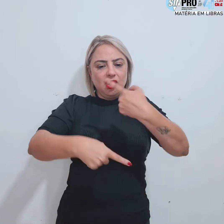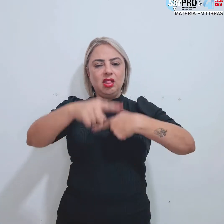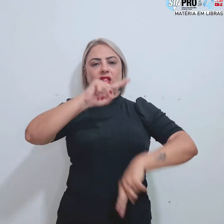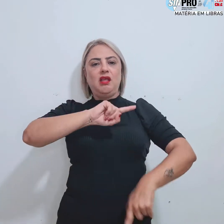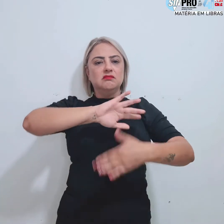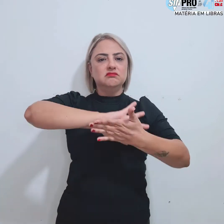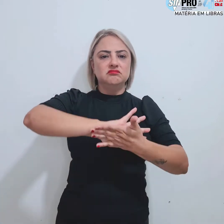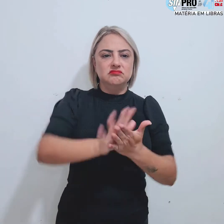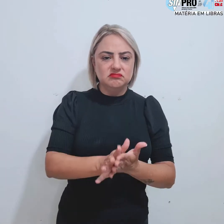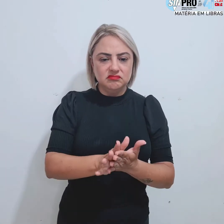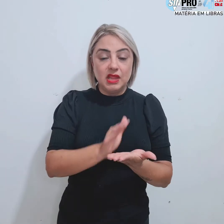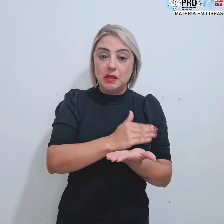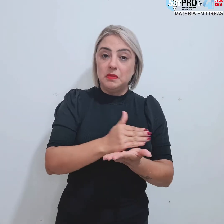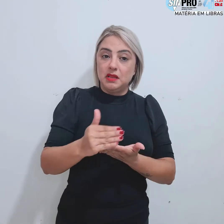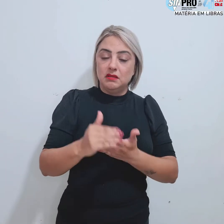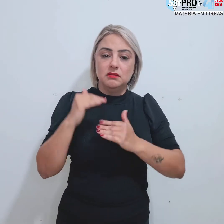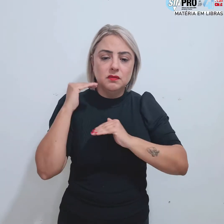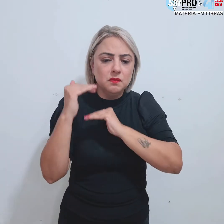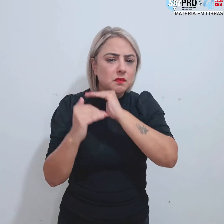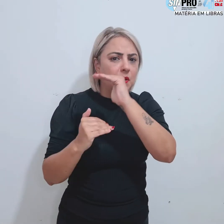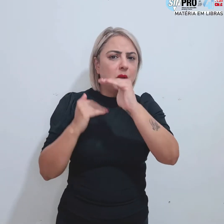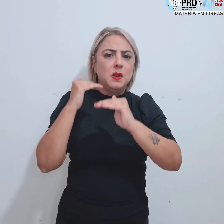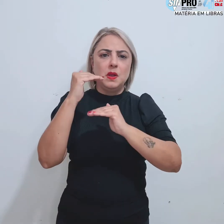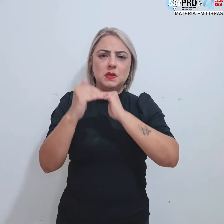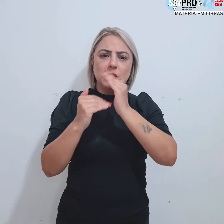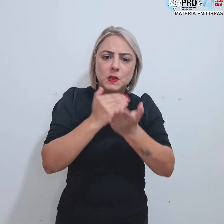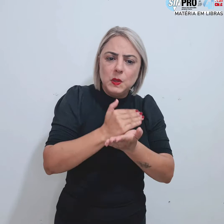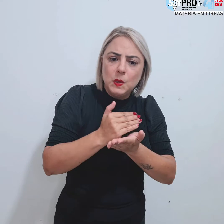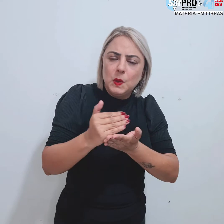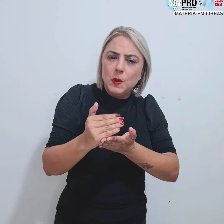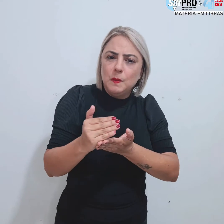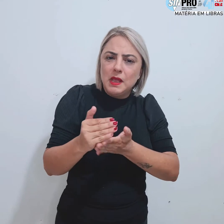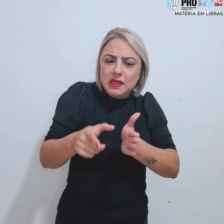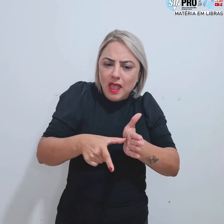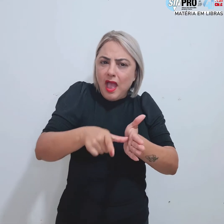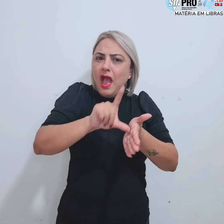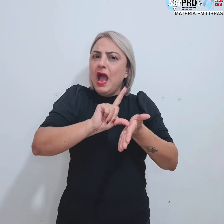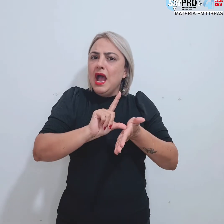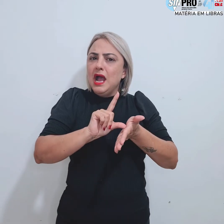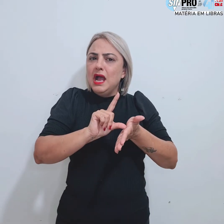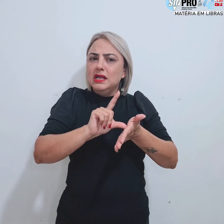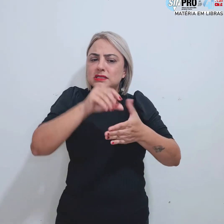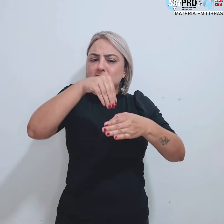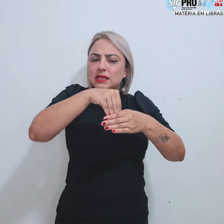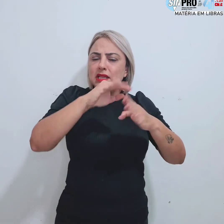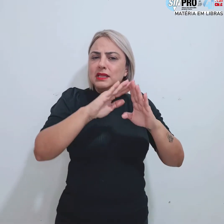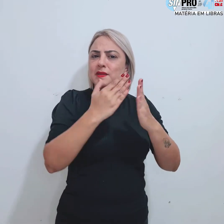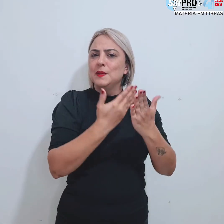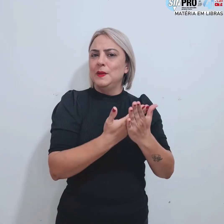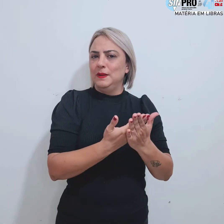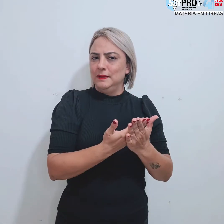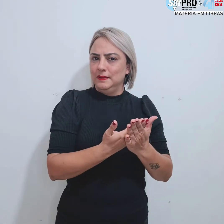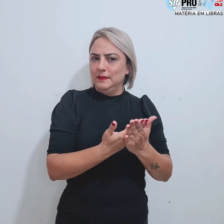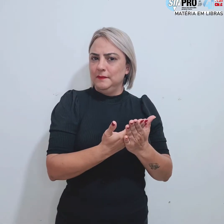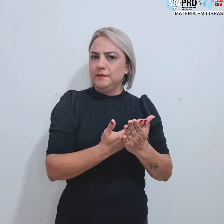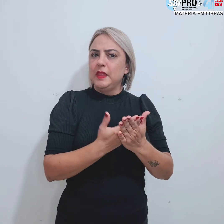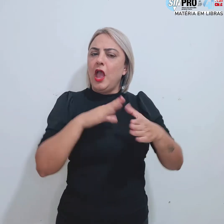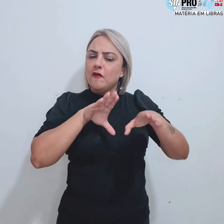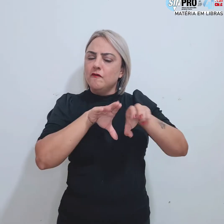preconceito, a partir de um processo que inicia bem antes dos muros da escola. Graduada